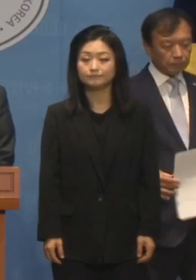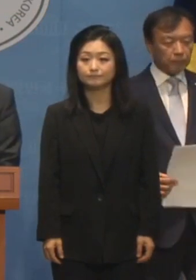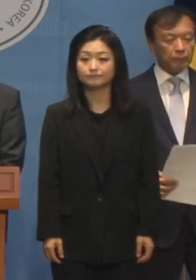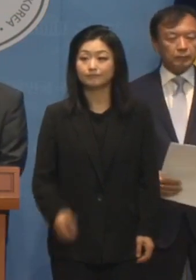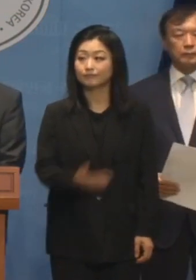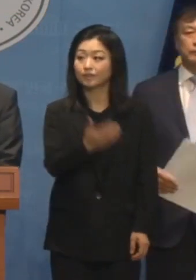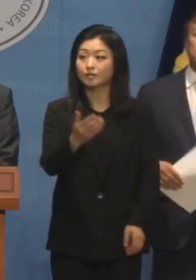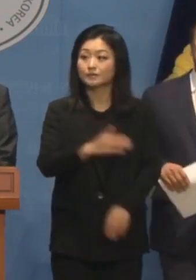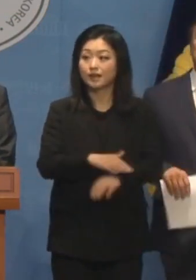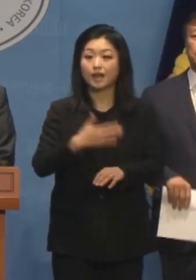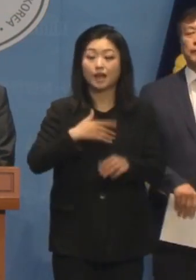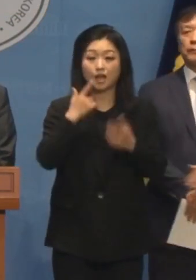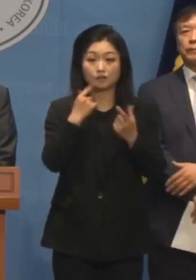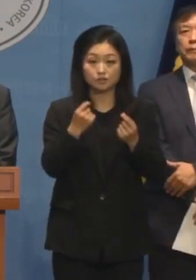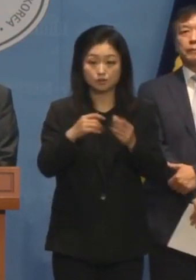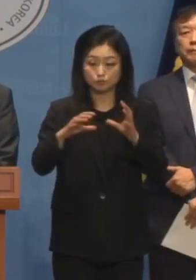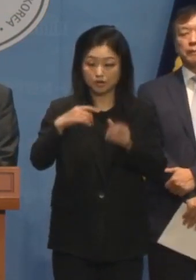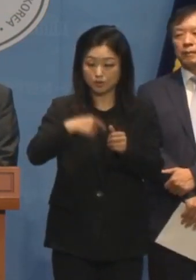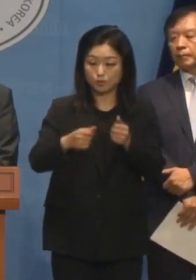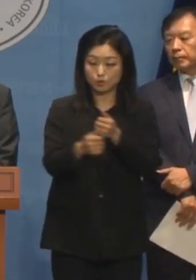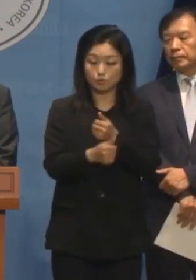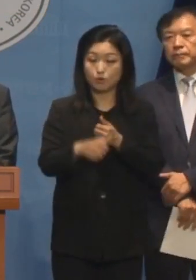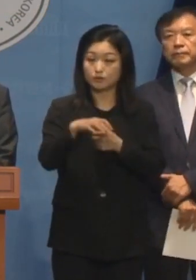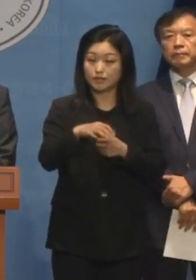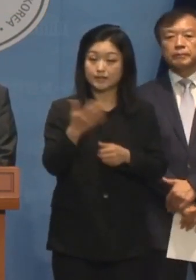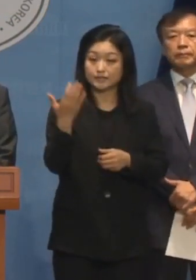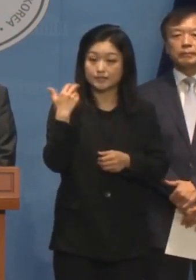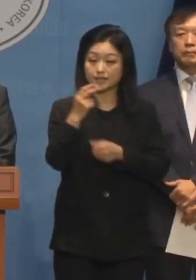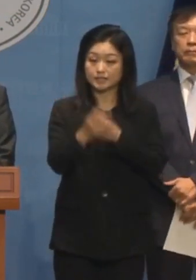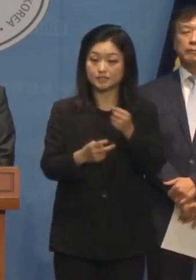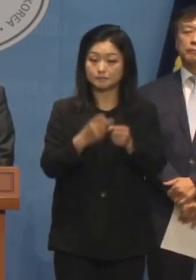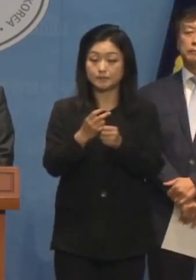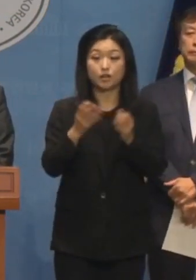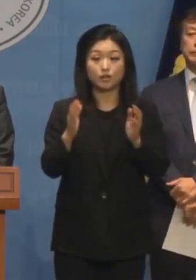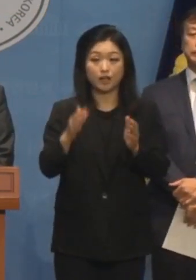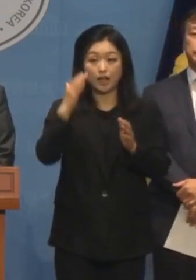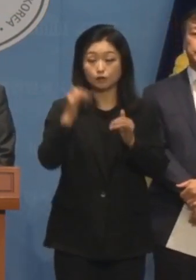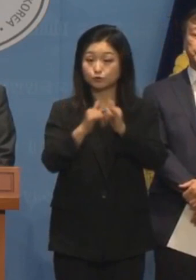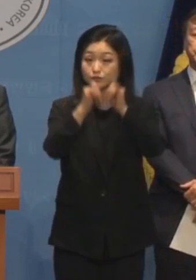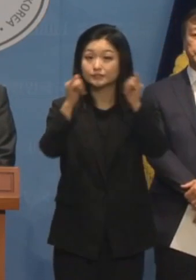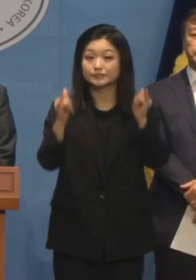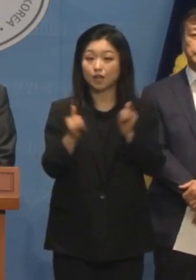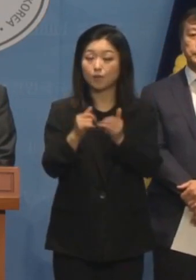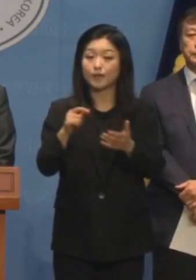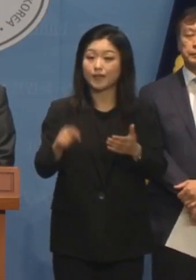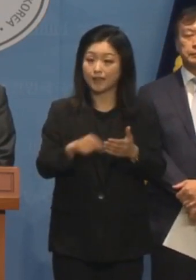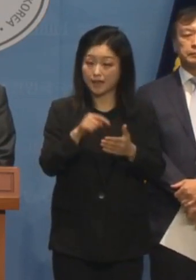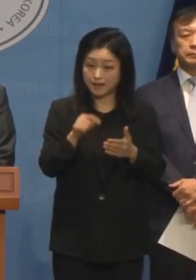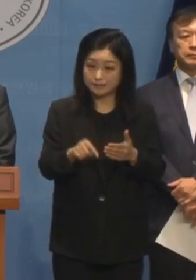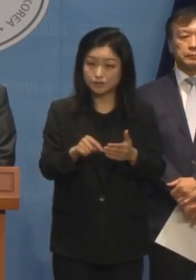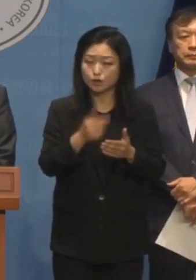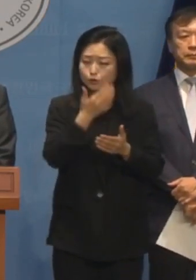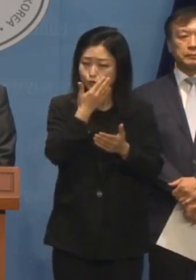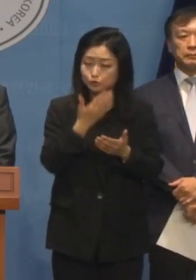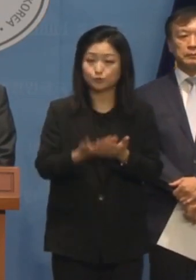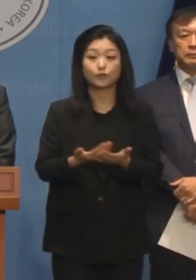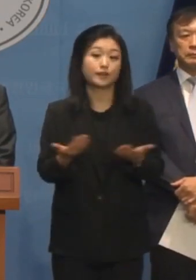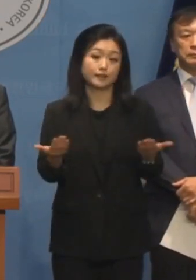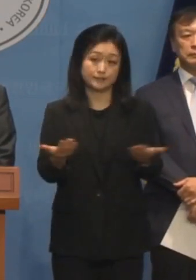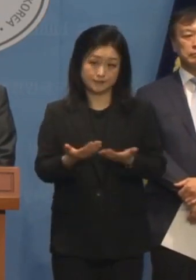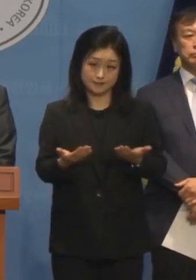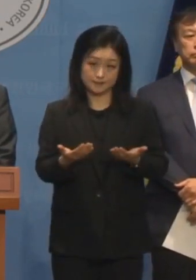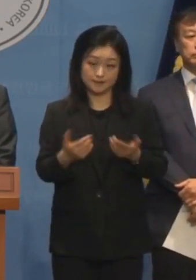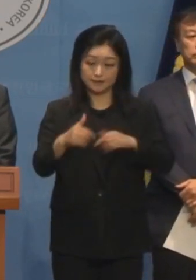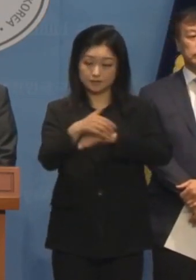잘 아시는 것처럼 국가교육위원회는 지난 20년 동안 우리 사회에서 굉장히 중요한